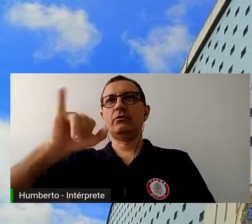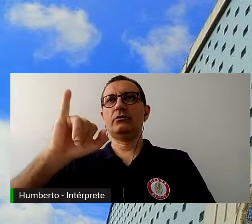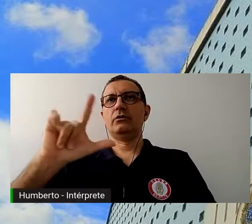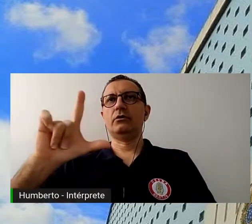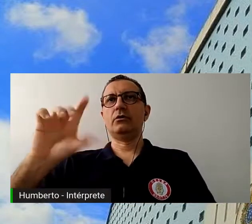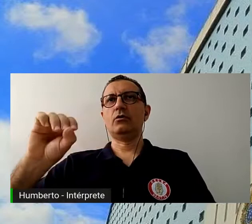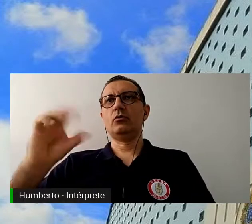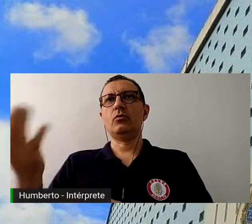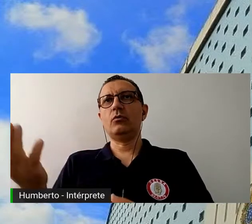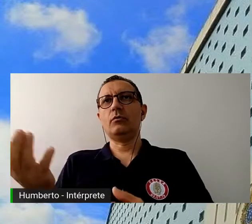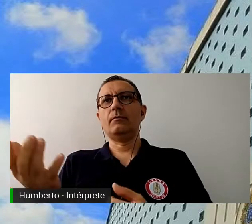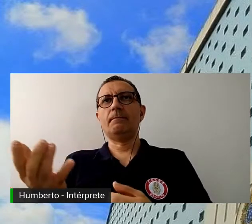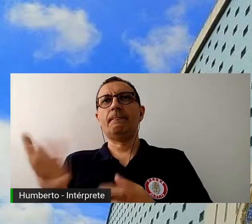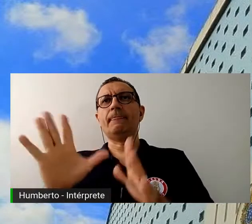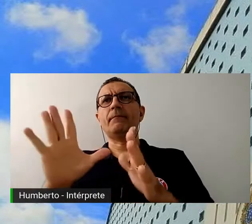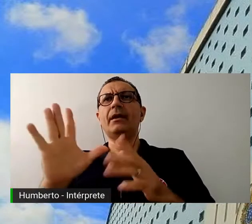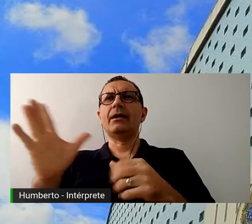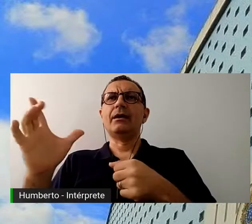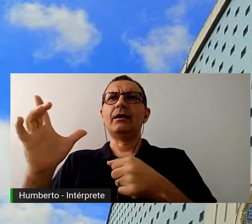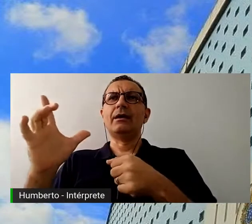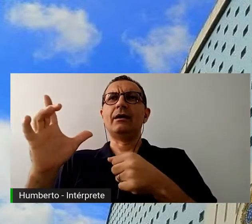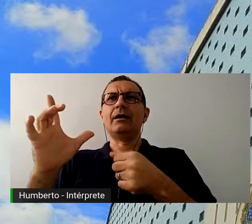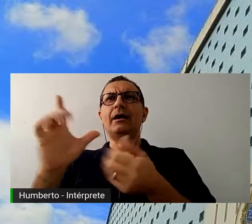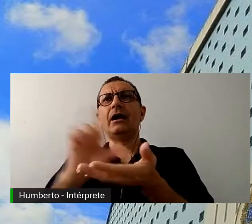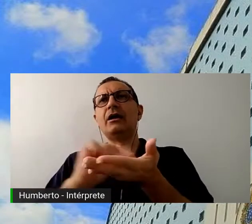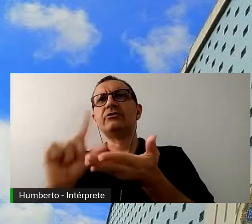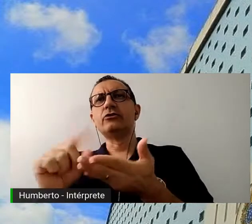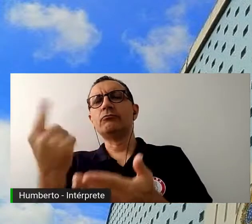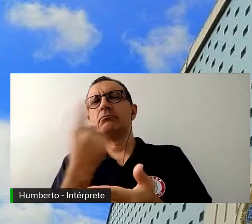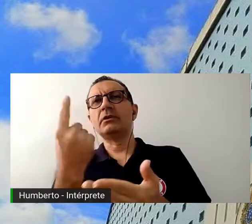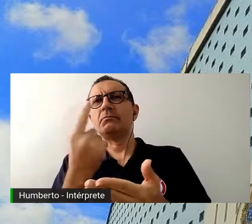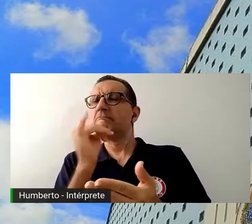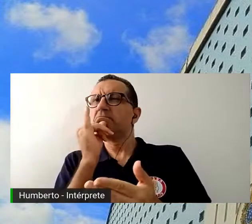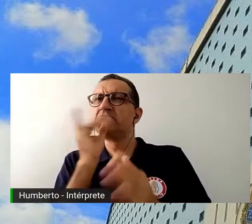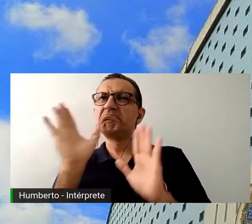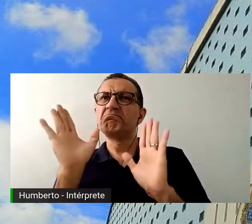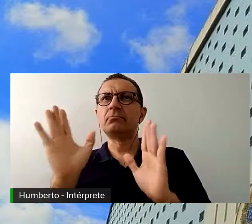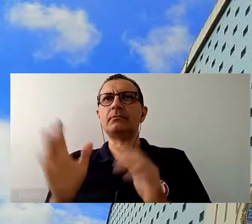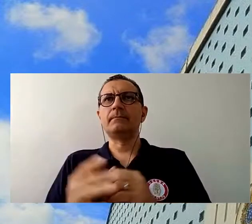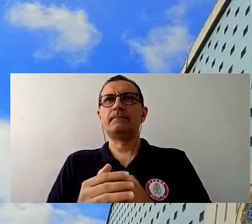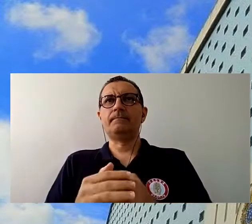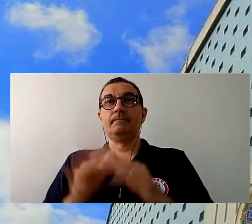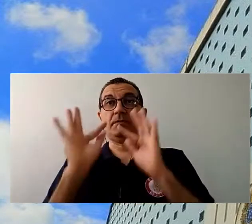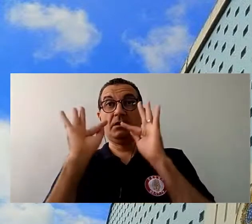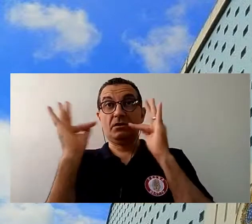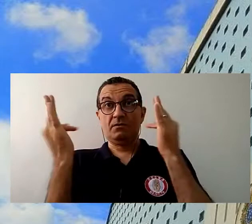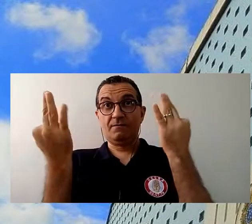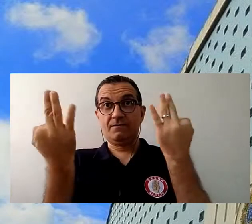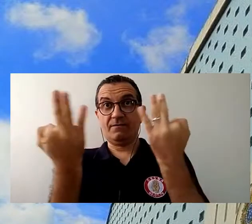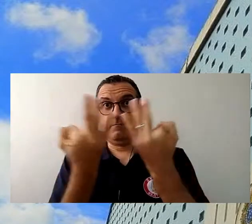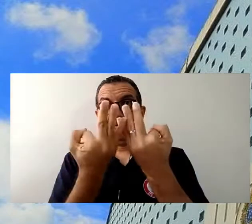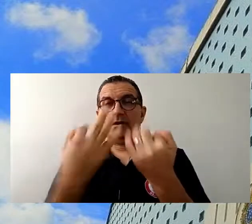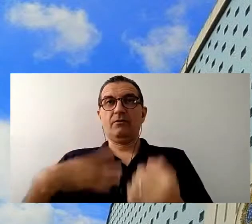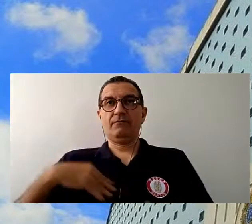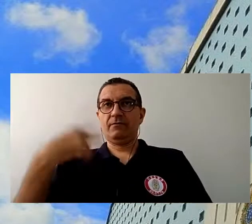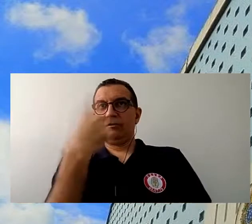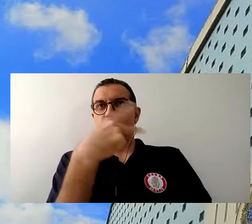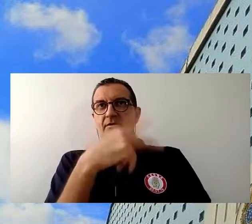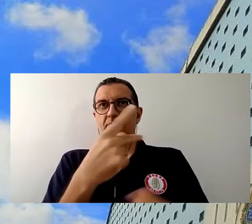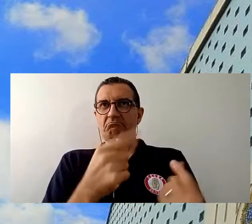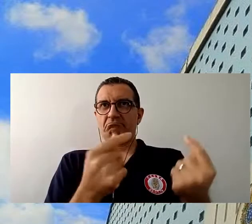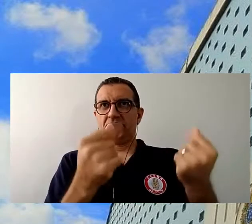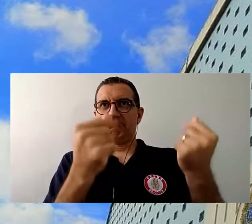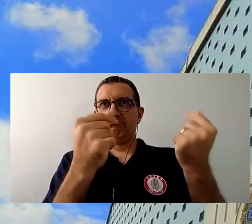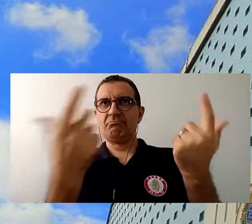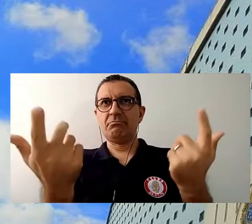esqueci de pôr o artigo aqui, mas parece que é o artigo primeiro. Que aos filhos de família de classe média e alta renda está reservado o